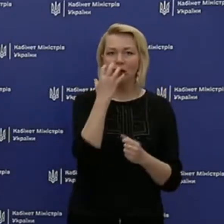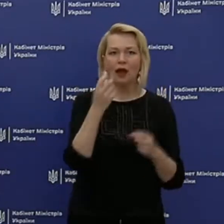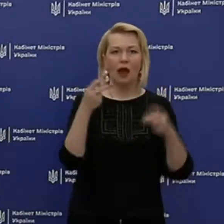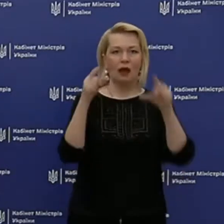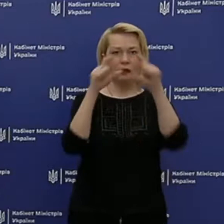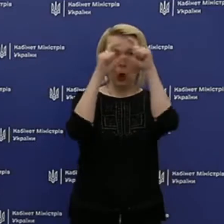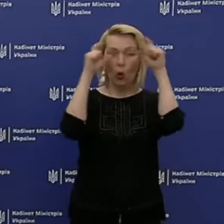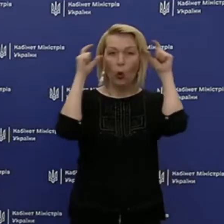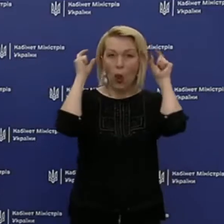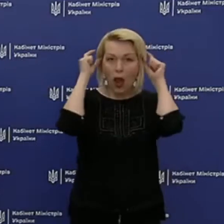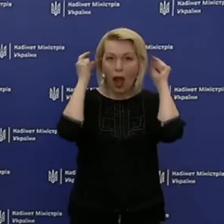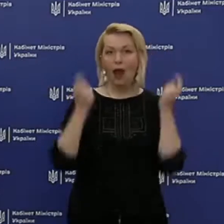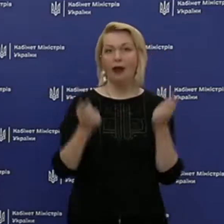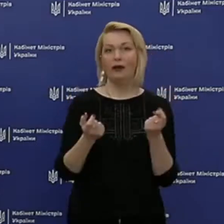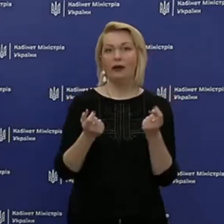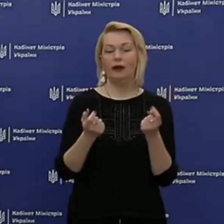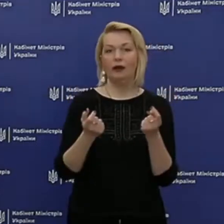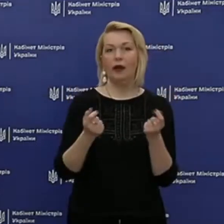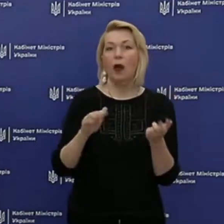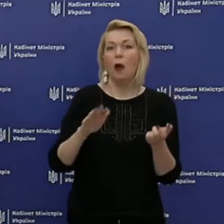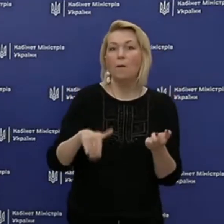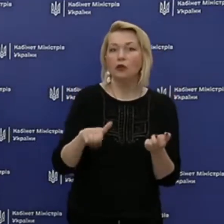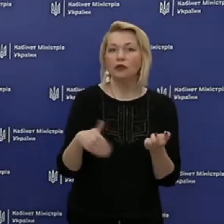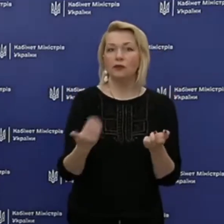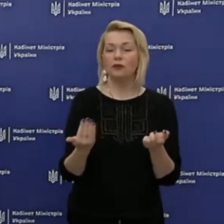окуляри, потім